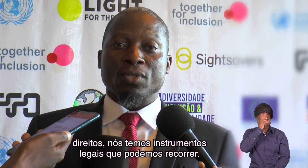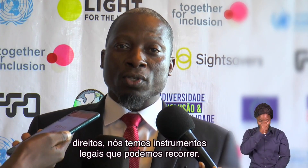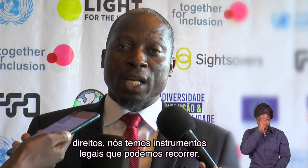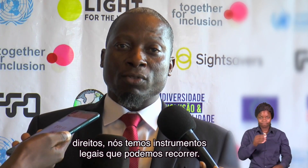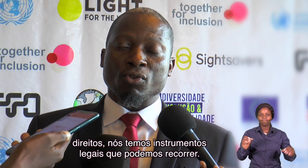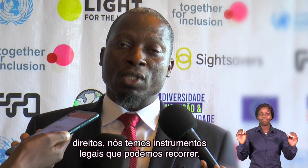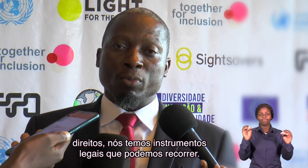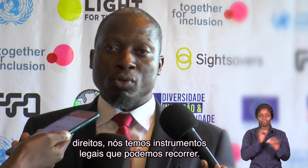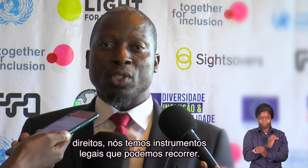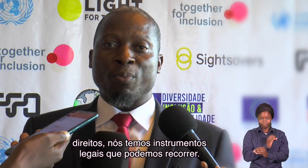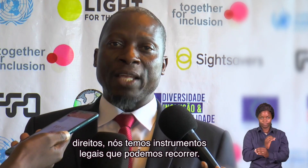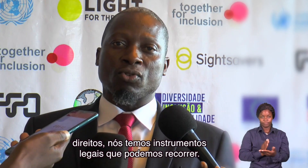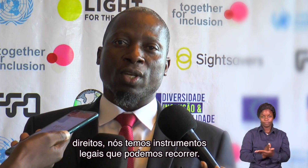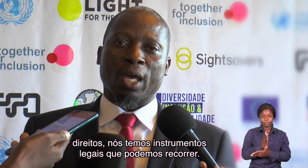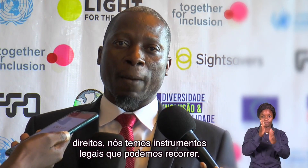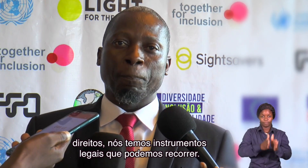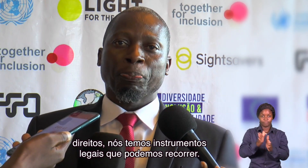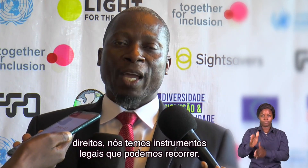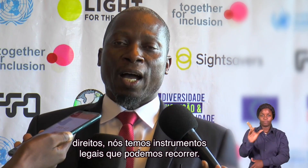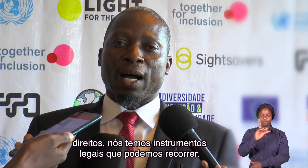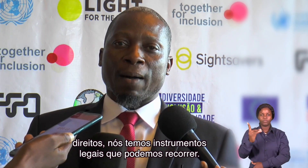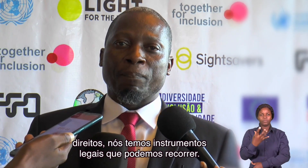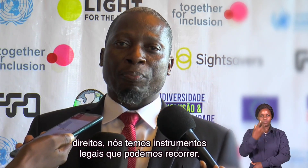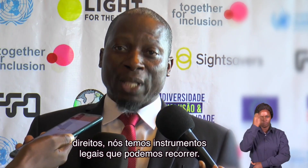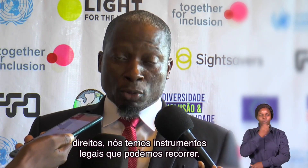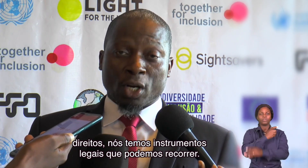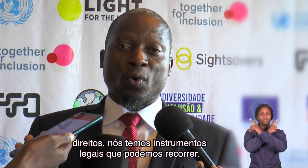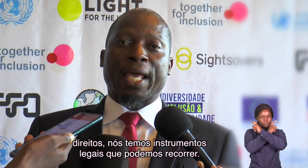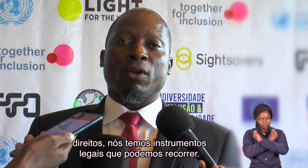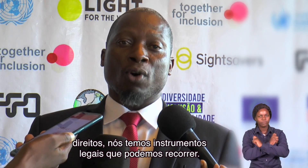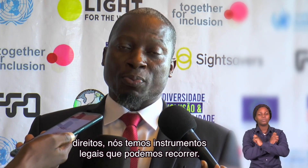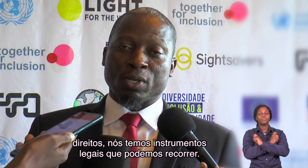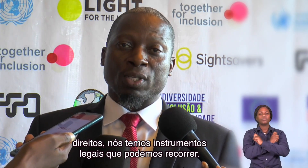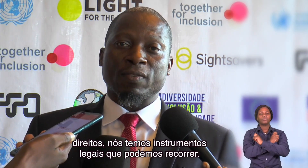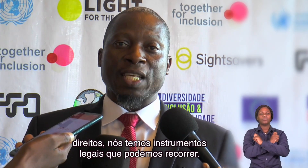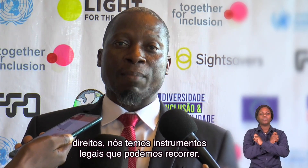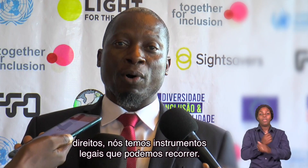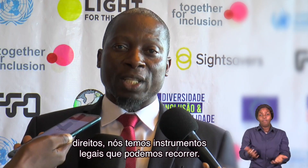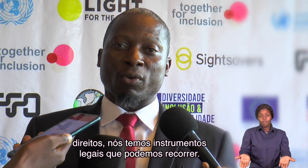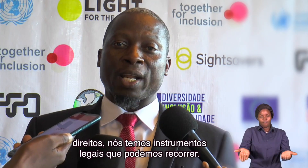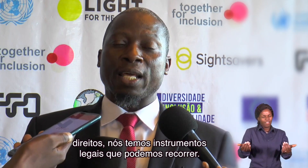seus direitos, nós temos instrumentos que podemos recorrer ou as pessoas com deficiência podem recorrer.